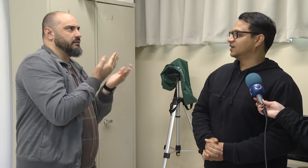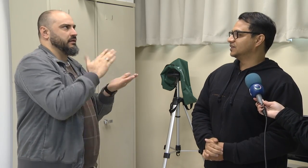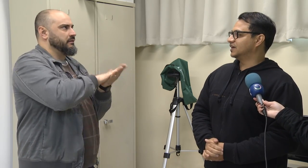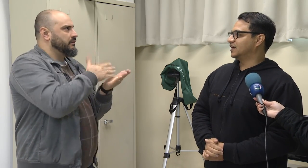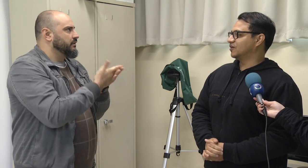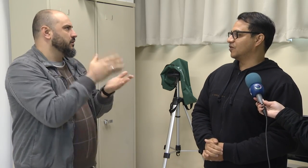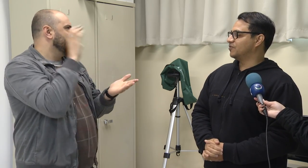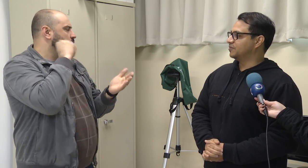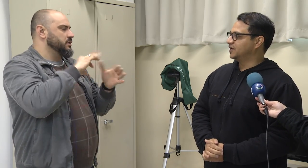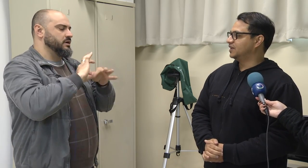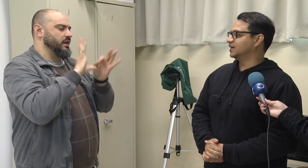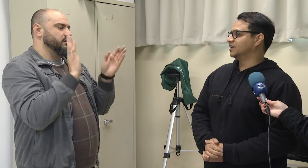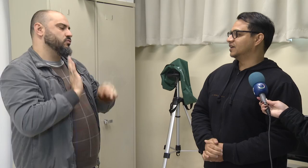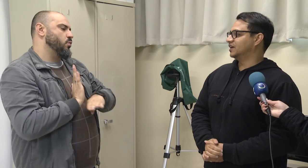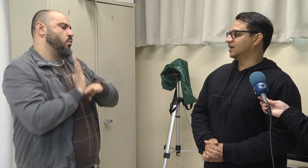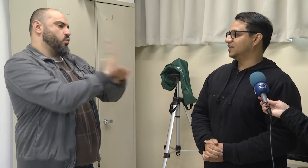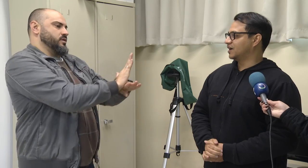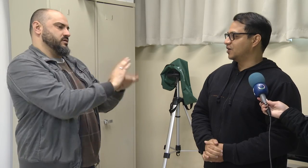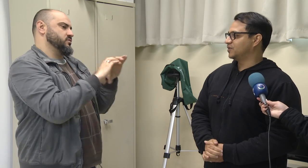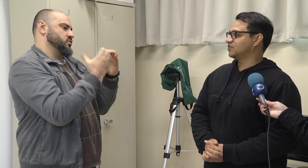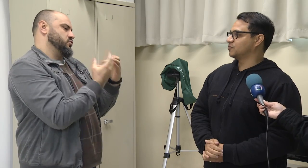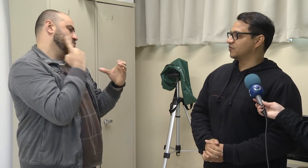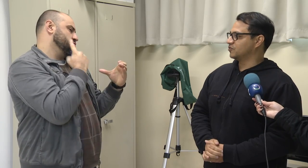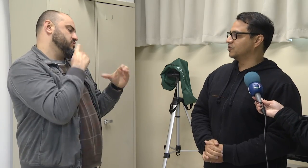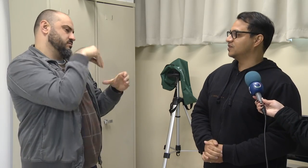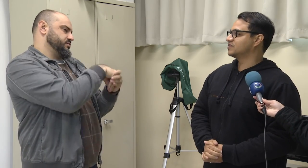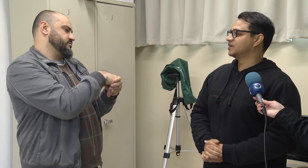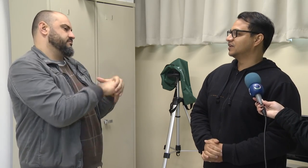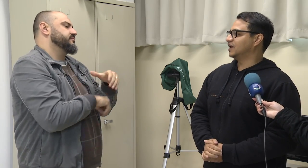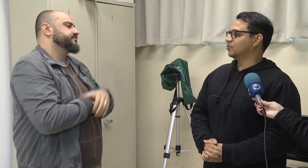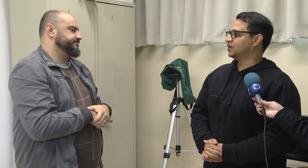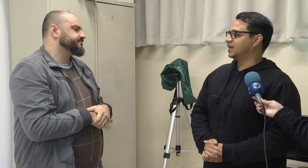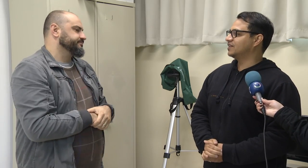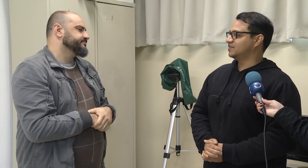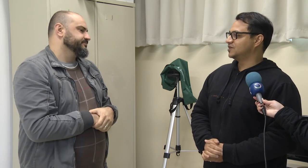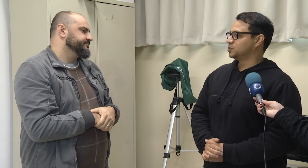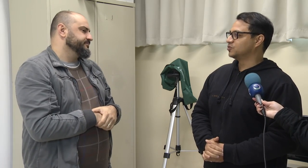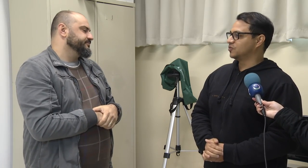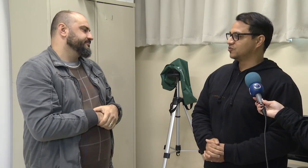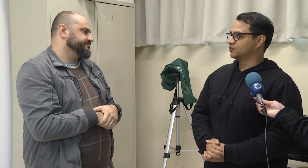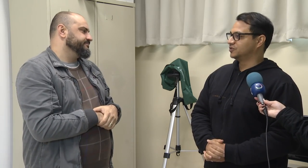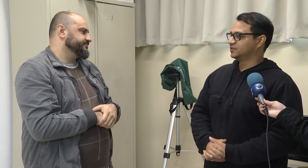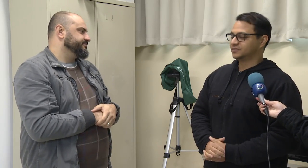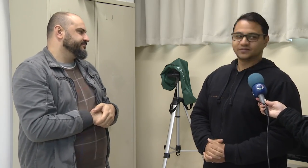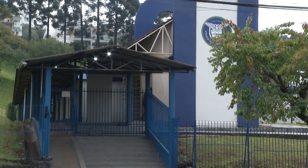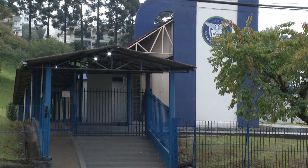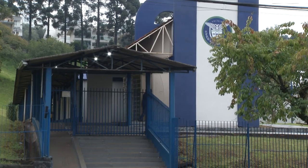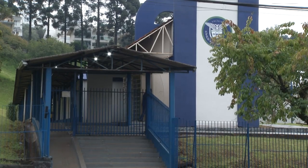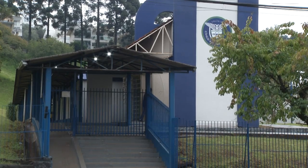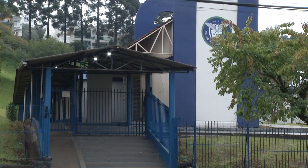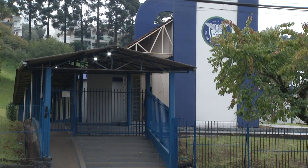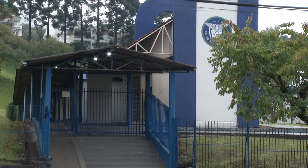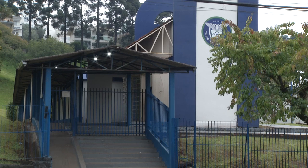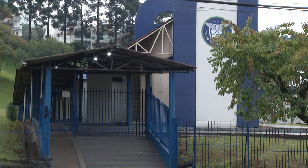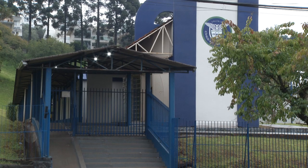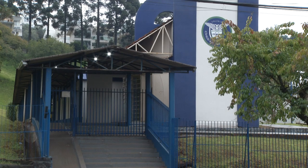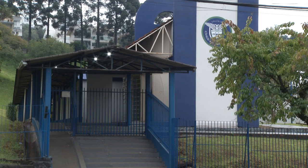uma família intérpretes os professores né comunidade em si junto com o surdo atualmente o colégio